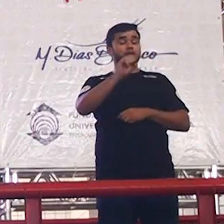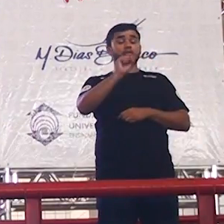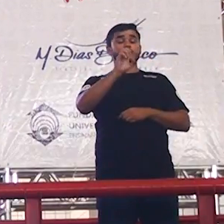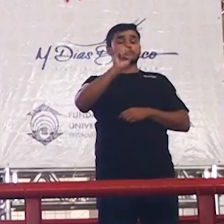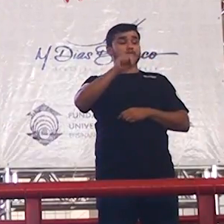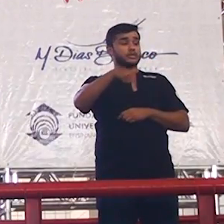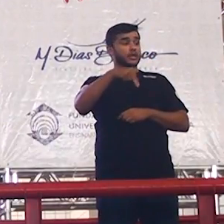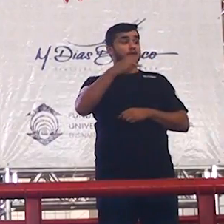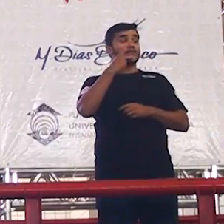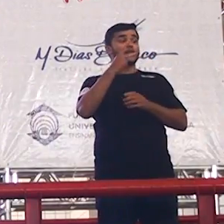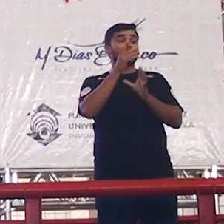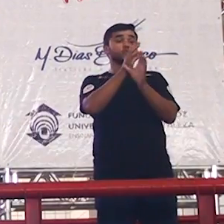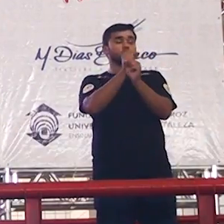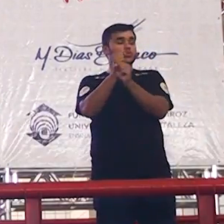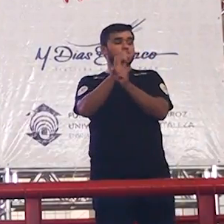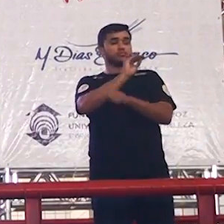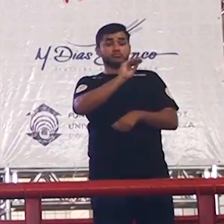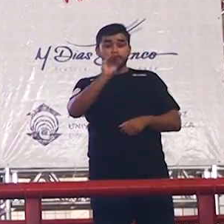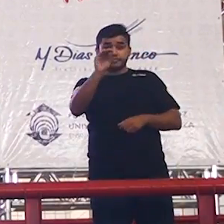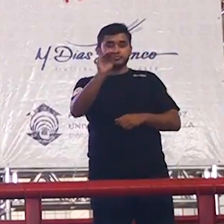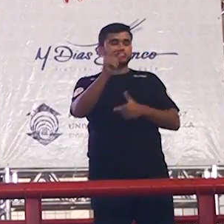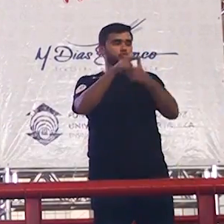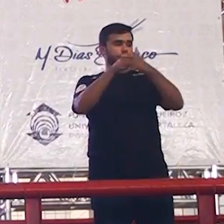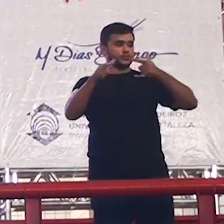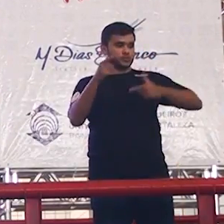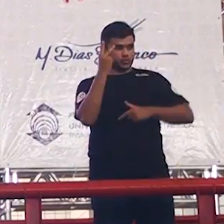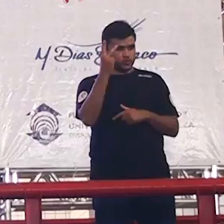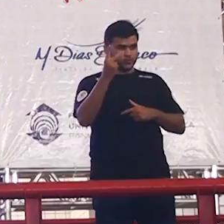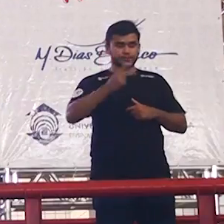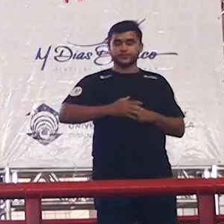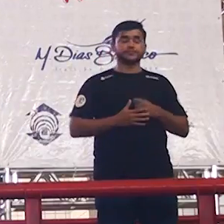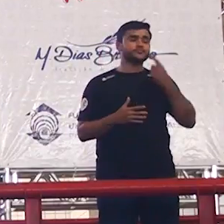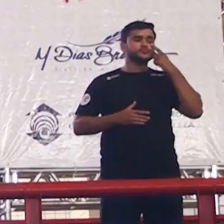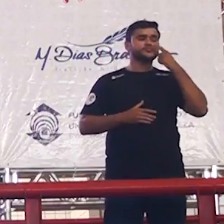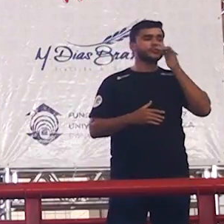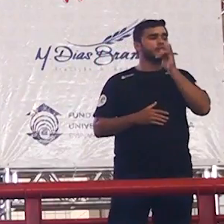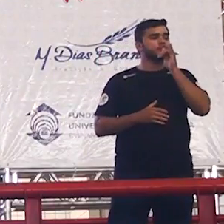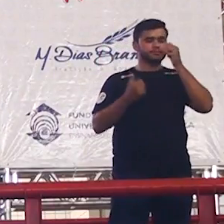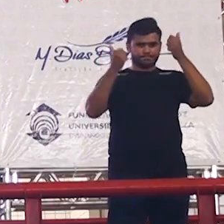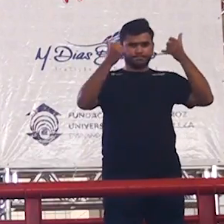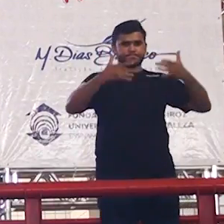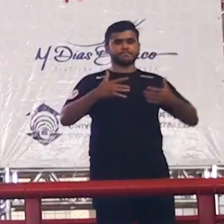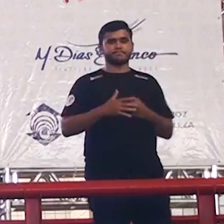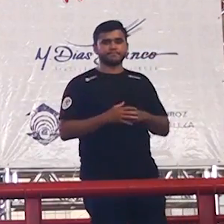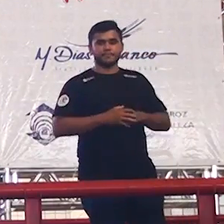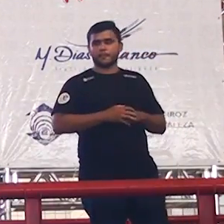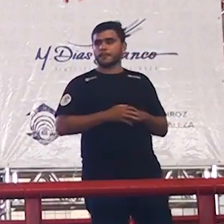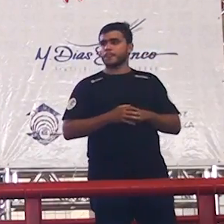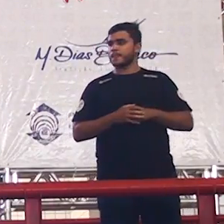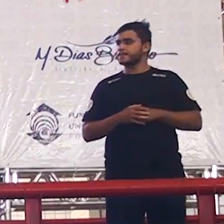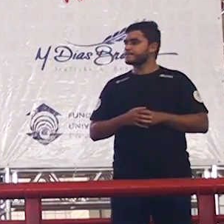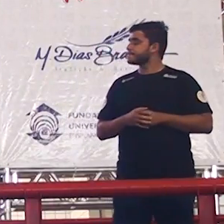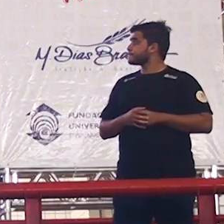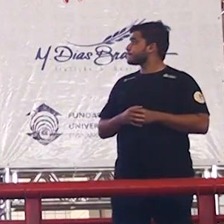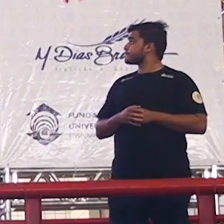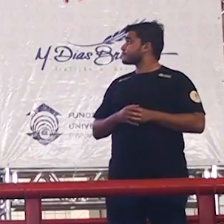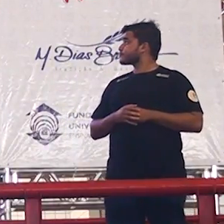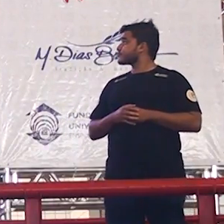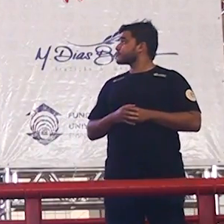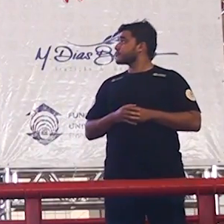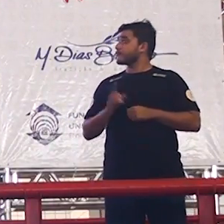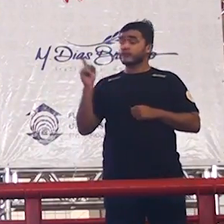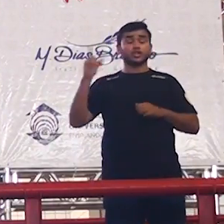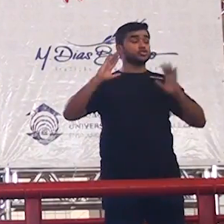divide tudo por 2. Certo? Vamos fazer uma aplicação desse primeiro aqui, onde